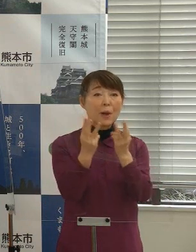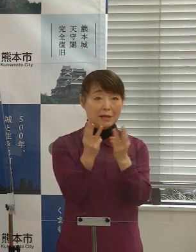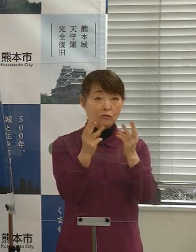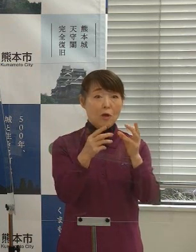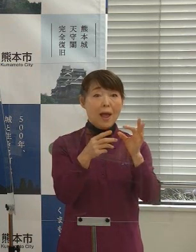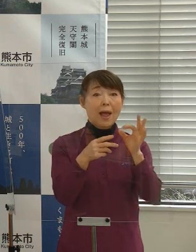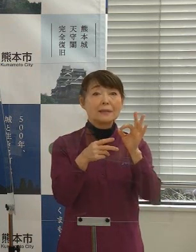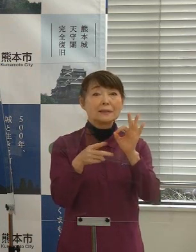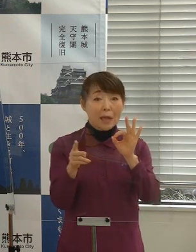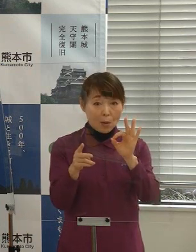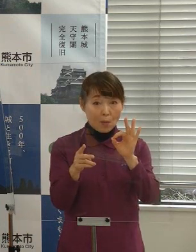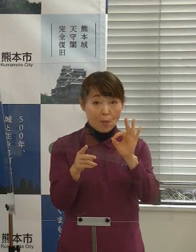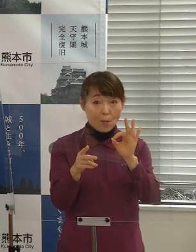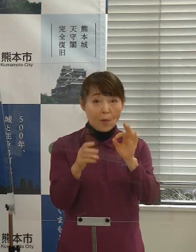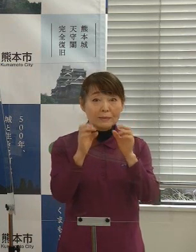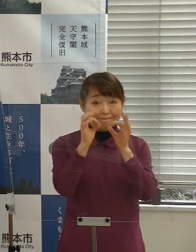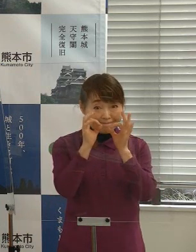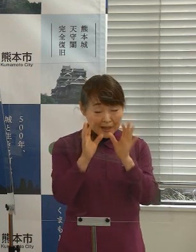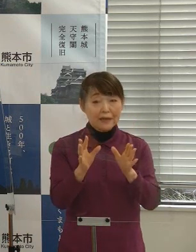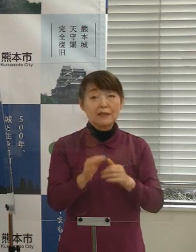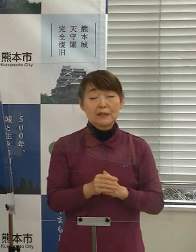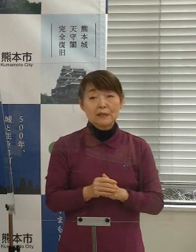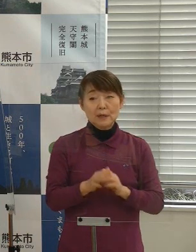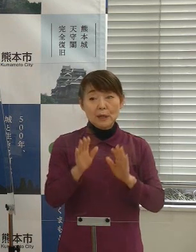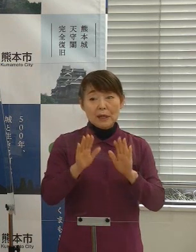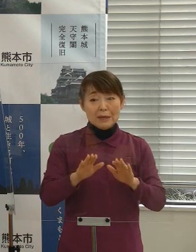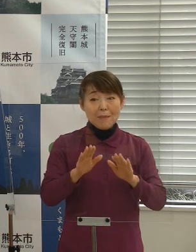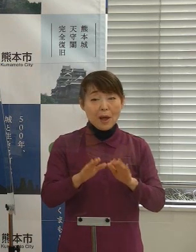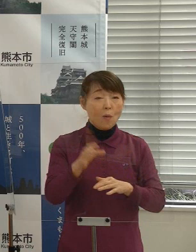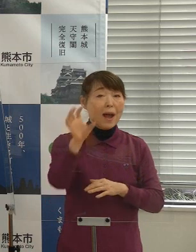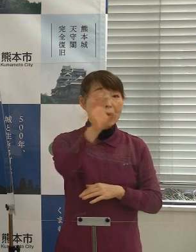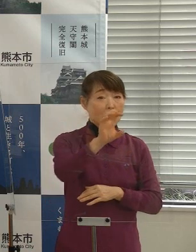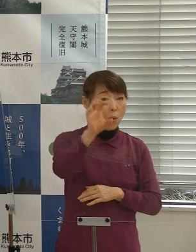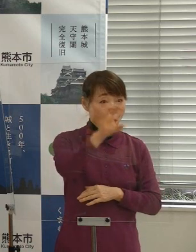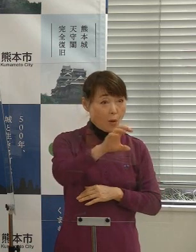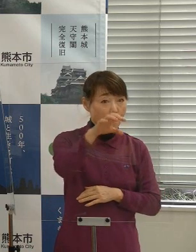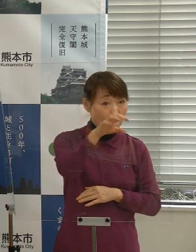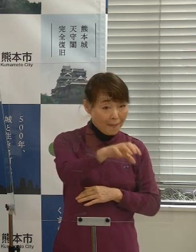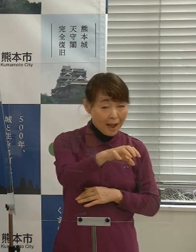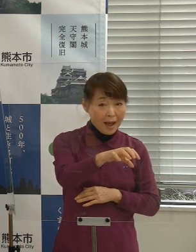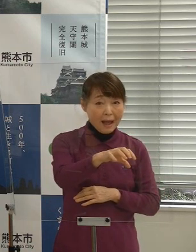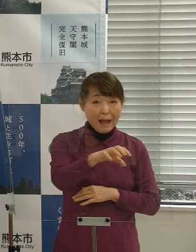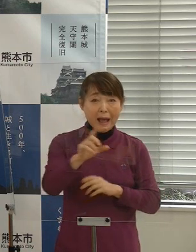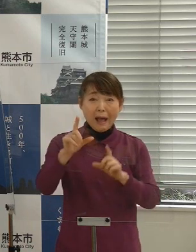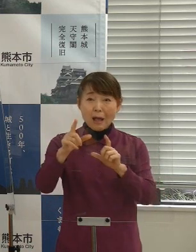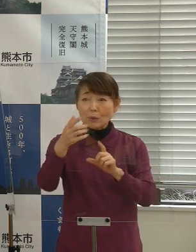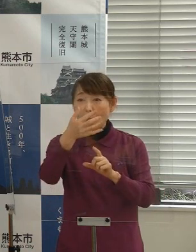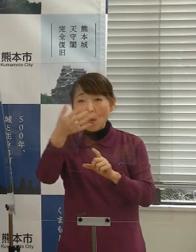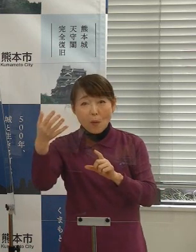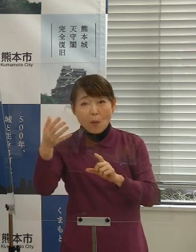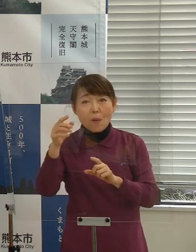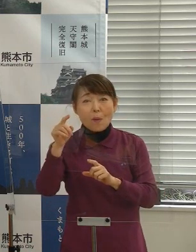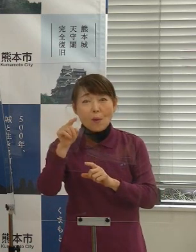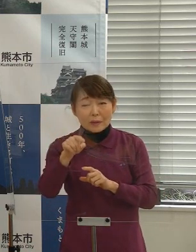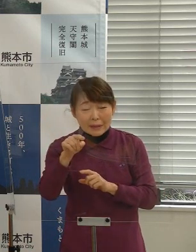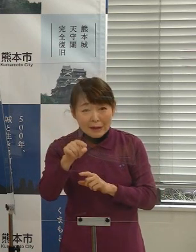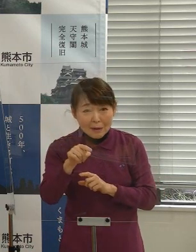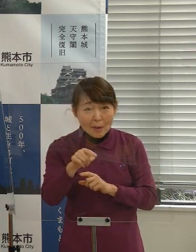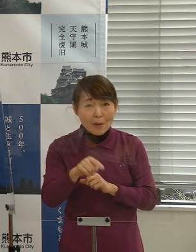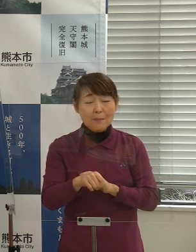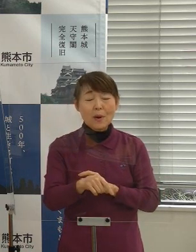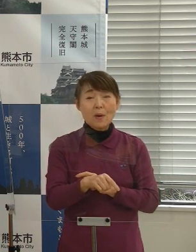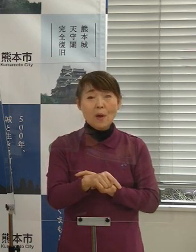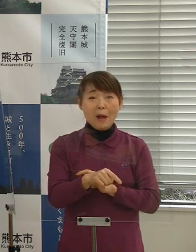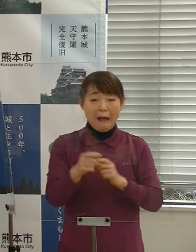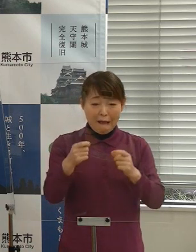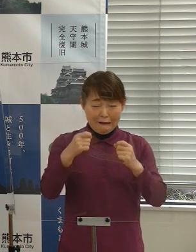ども、今ヨーロッパでありますとか東欧の方では感染が増加をしているという状況があ